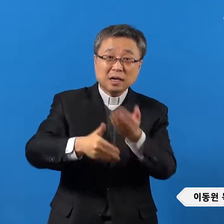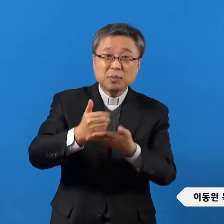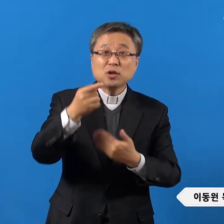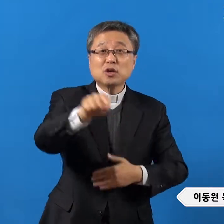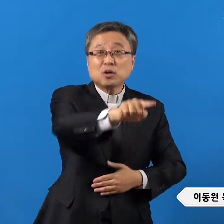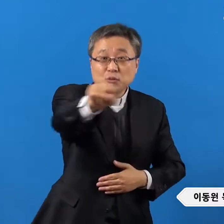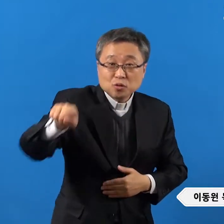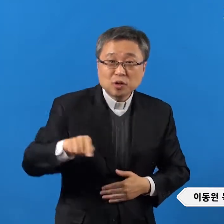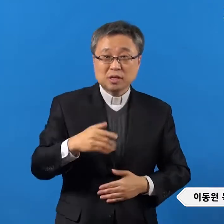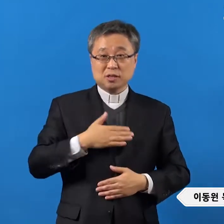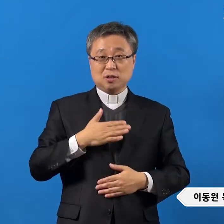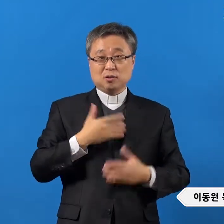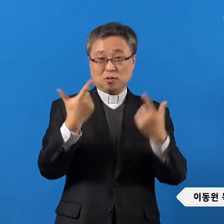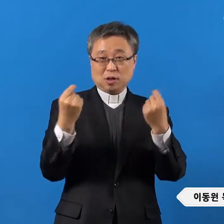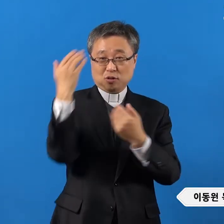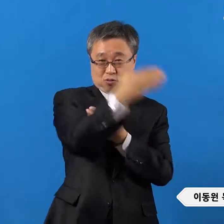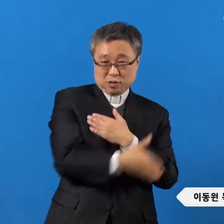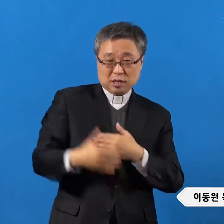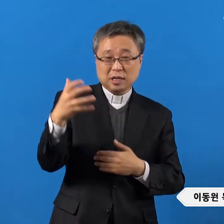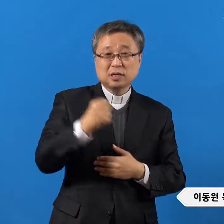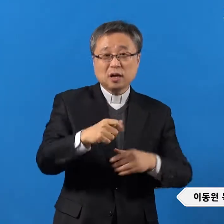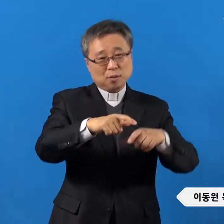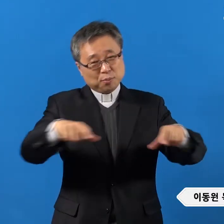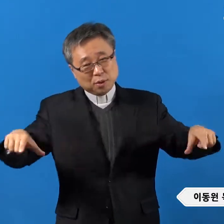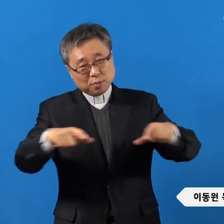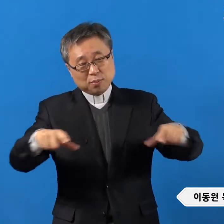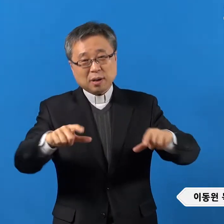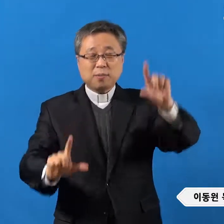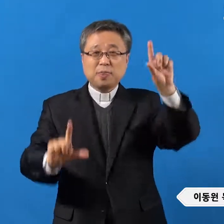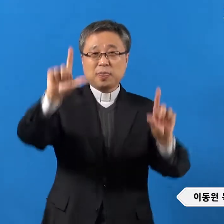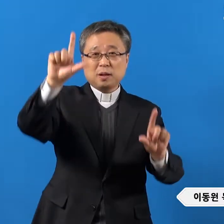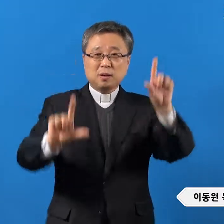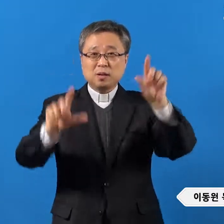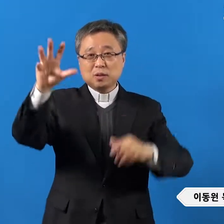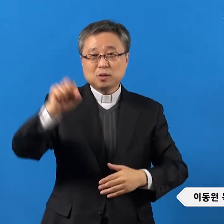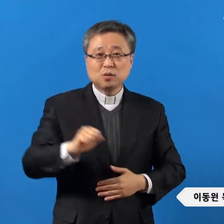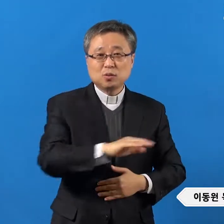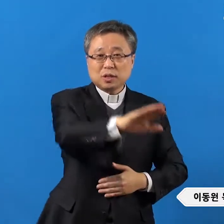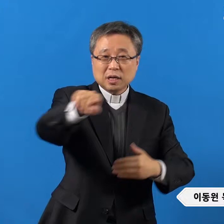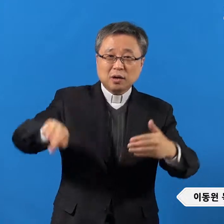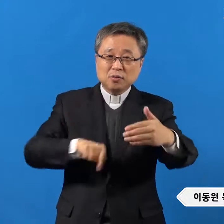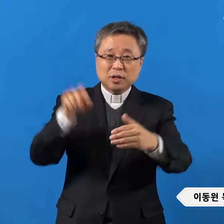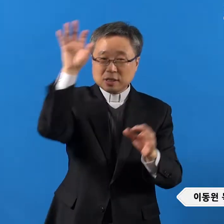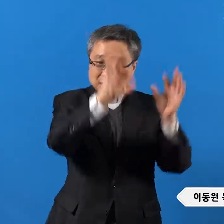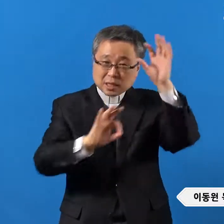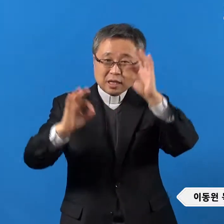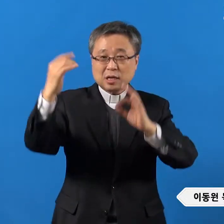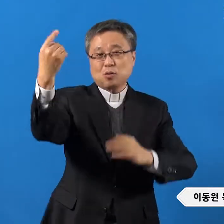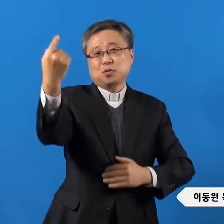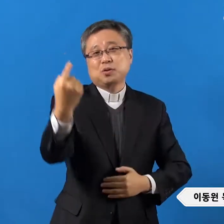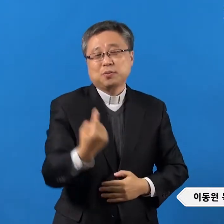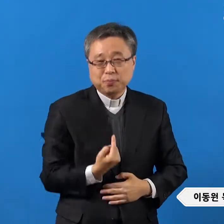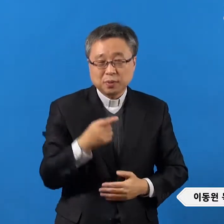똑같은 육체를 가지시고 평범한 모습으로 우리 가운데 찾아오셨습니다. 그분의 이름은